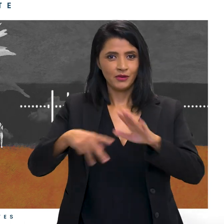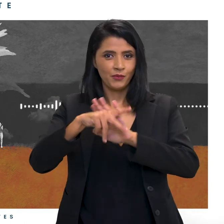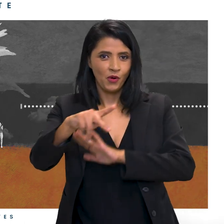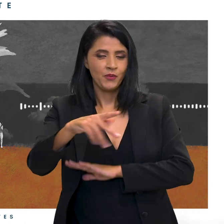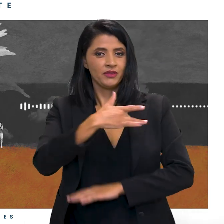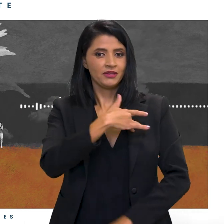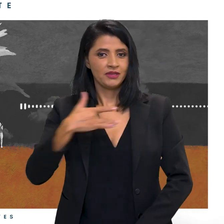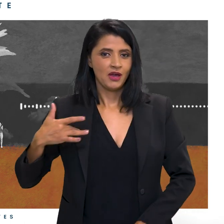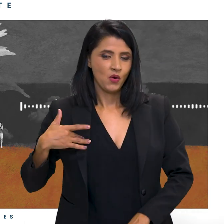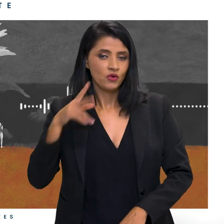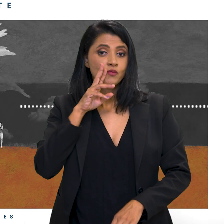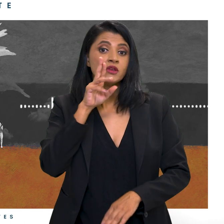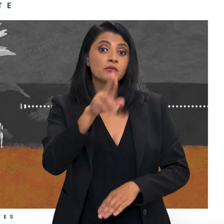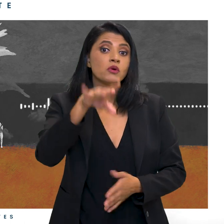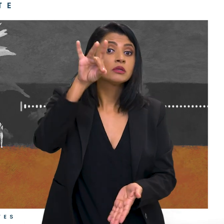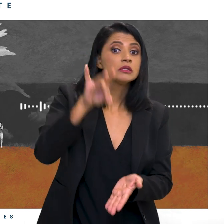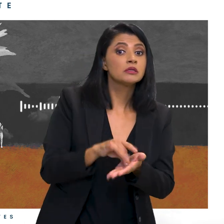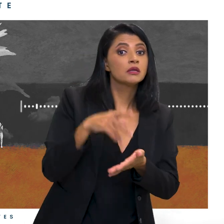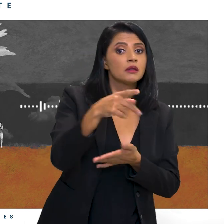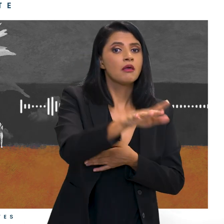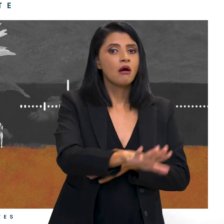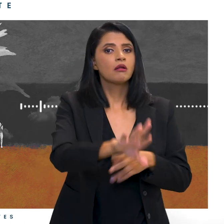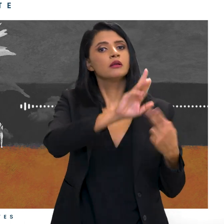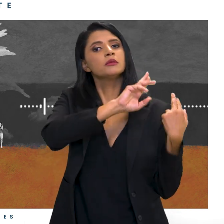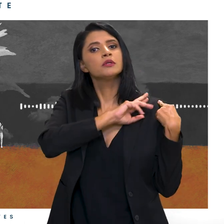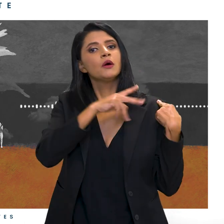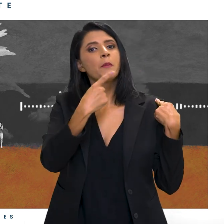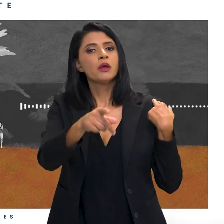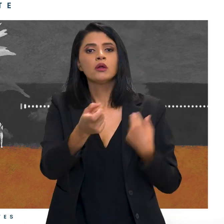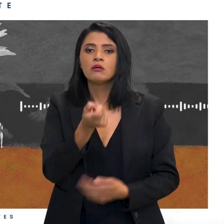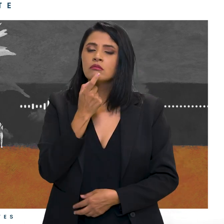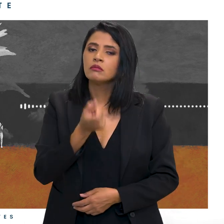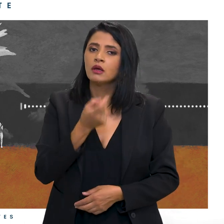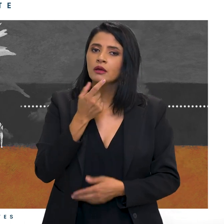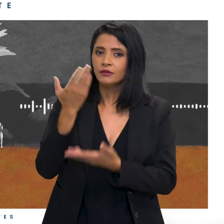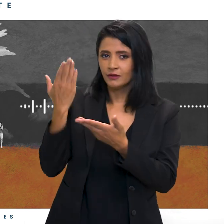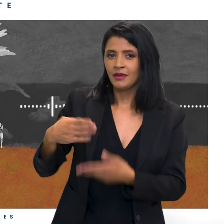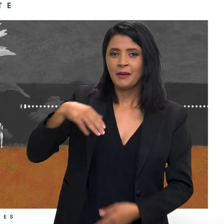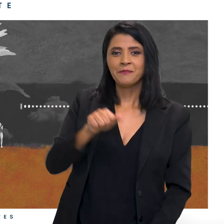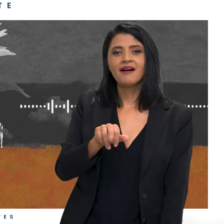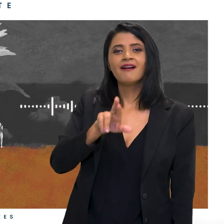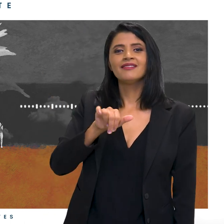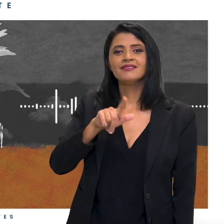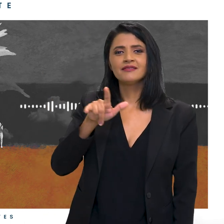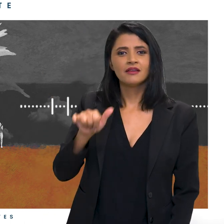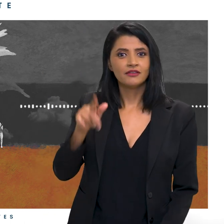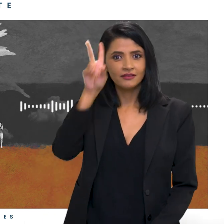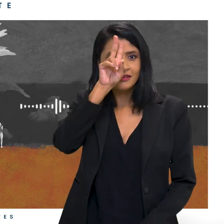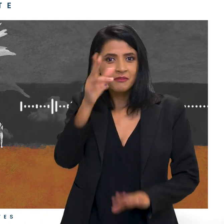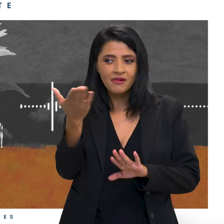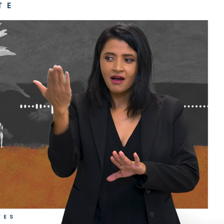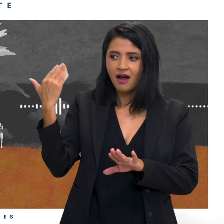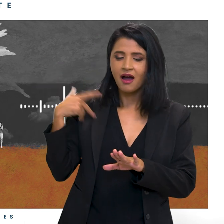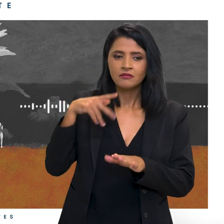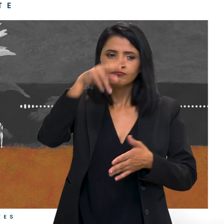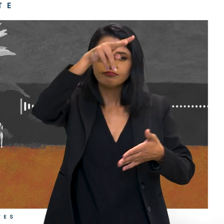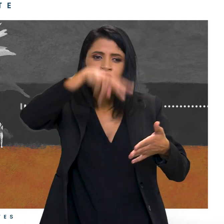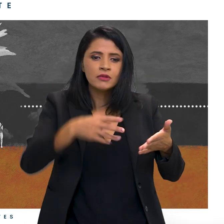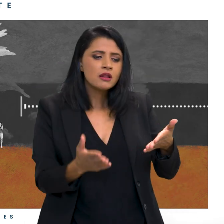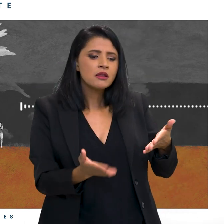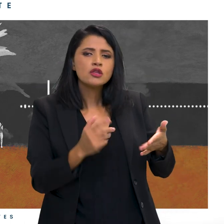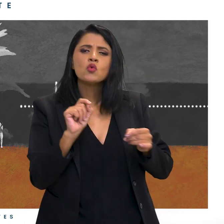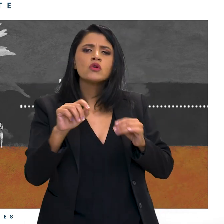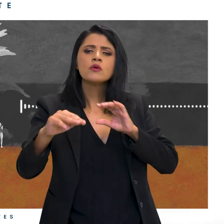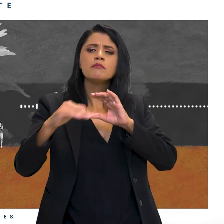Ministério da Saúde para ter uma resposta concreta do setor diretamente responsável pelos medicamentos. Marisete, hora de relembrar os tempos de lida de